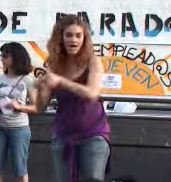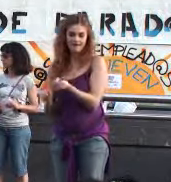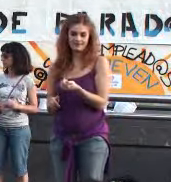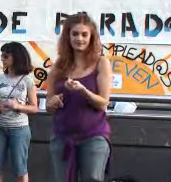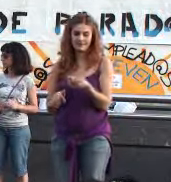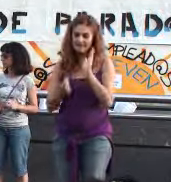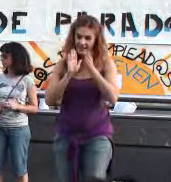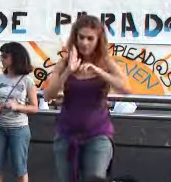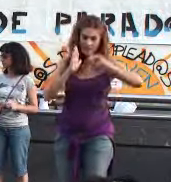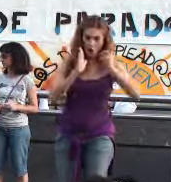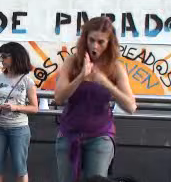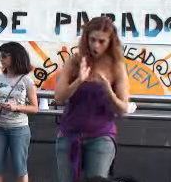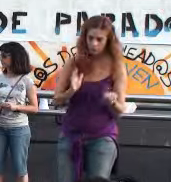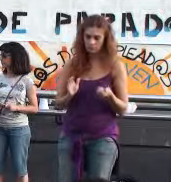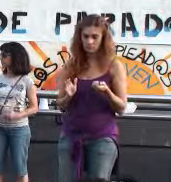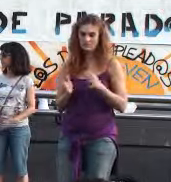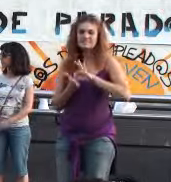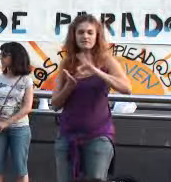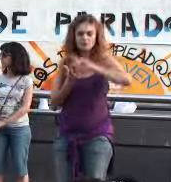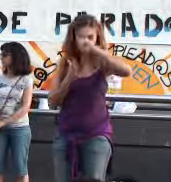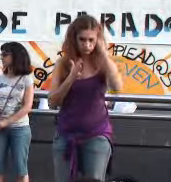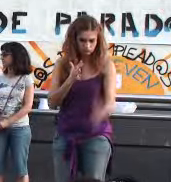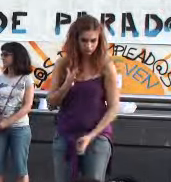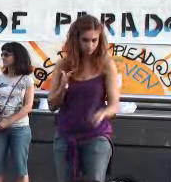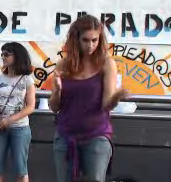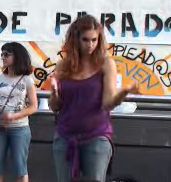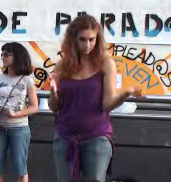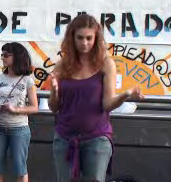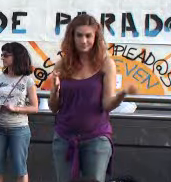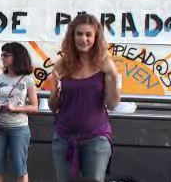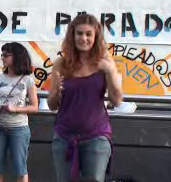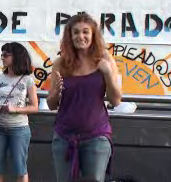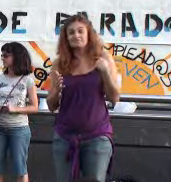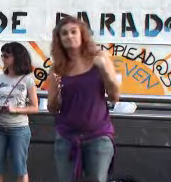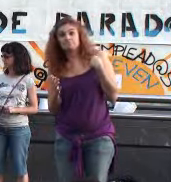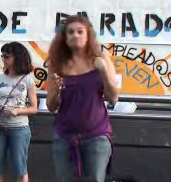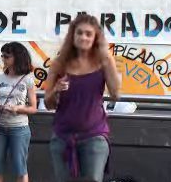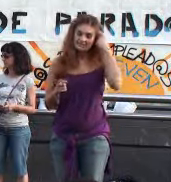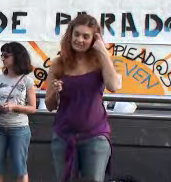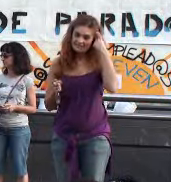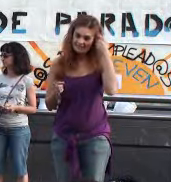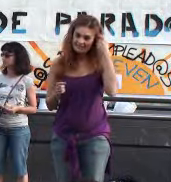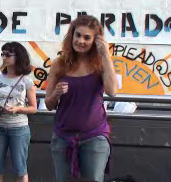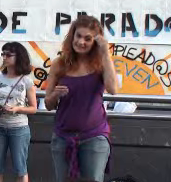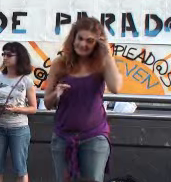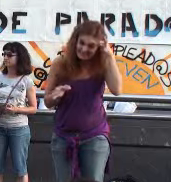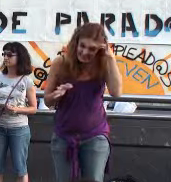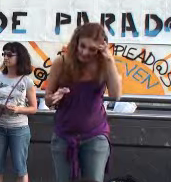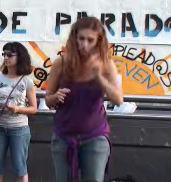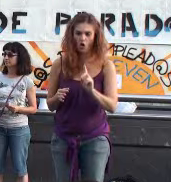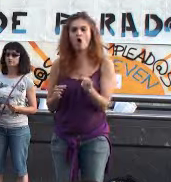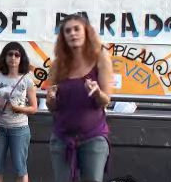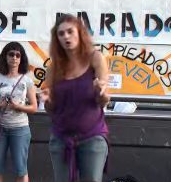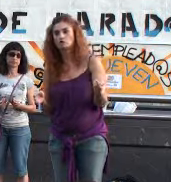holoterapia, muchas clases de servicios. No pretende ser ni mucho menos exhaustivo, y son muchos servicios los que se